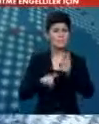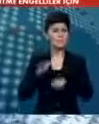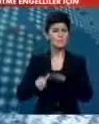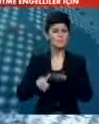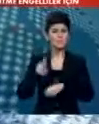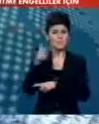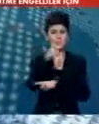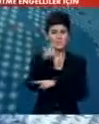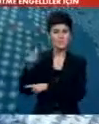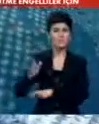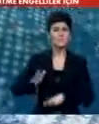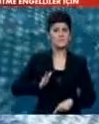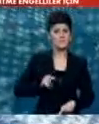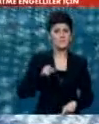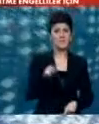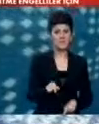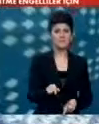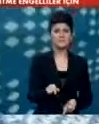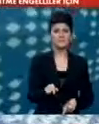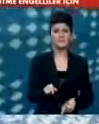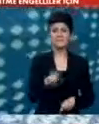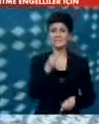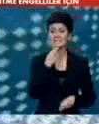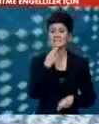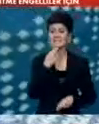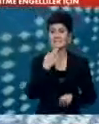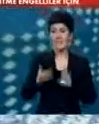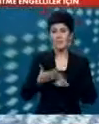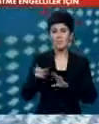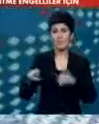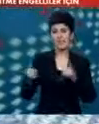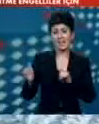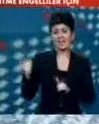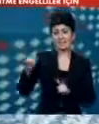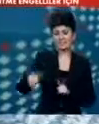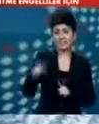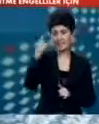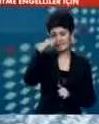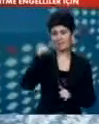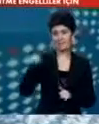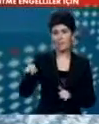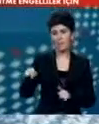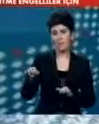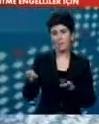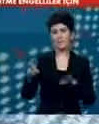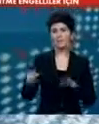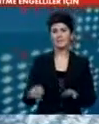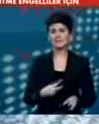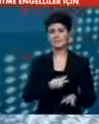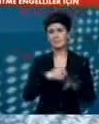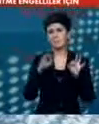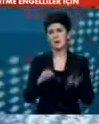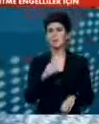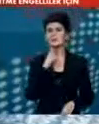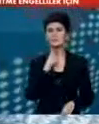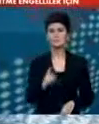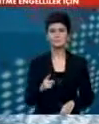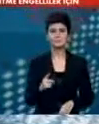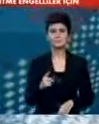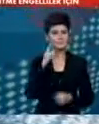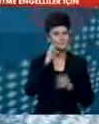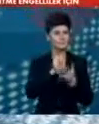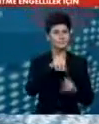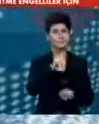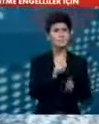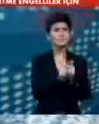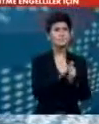çekimlerim vardı. Kız arkadaşım da orada tatil yapıyordu. Öyle de ilişkimiz başladı yani. Serkan Antaç